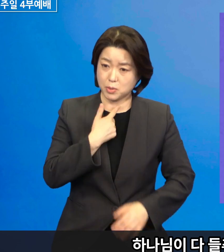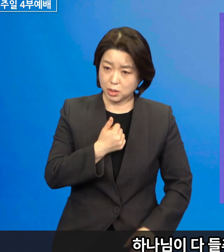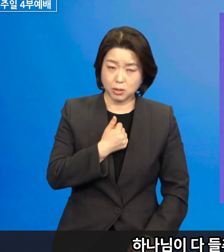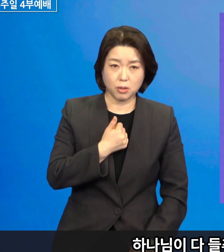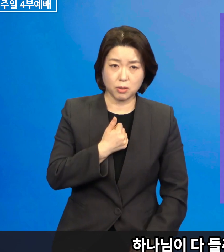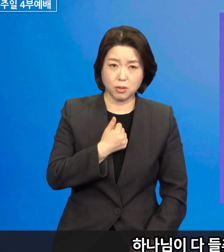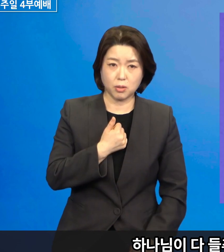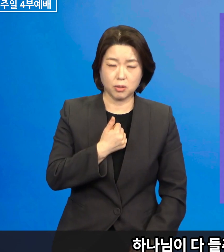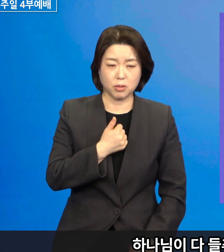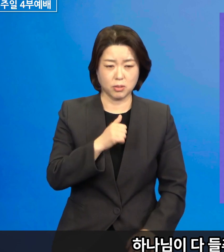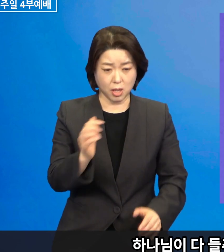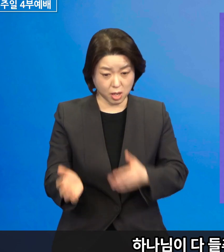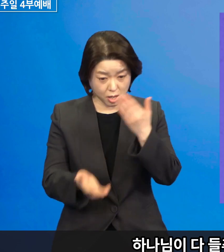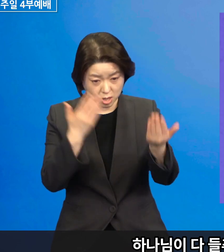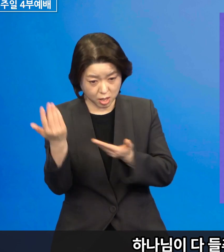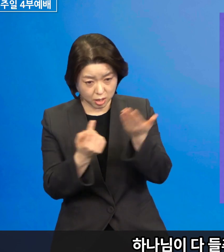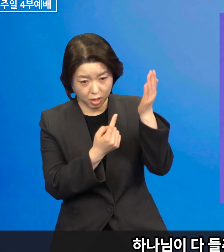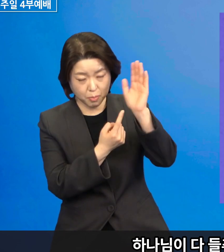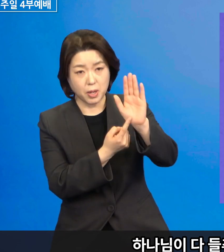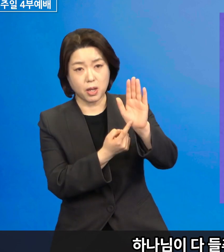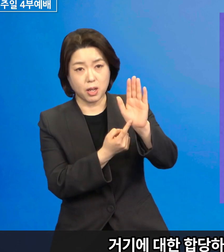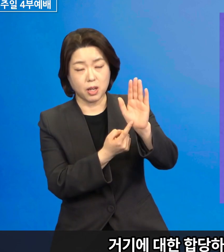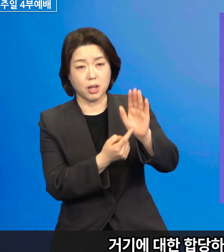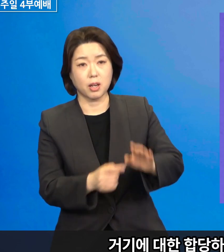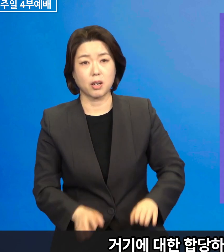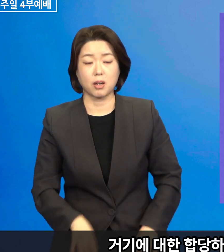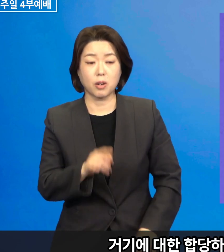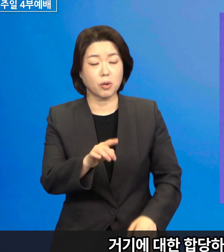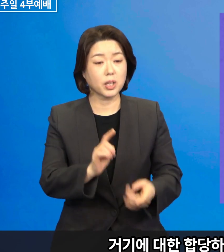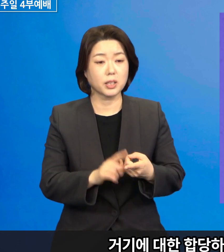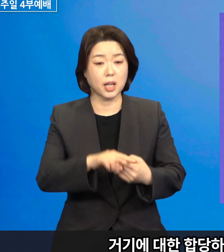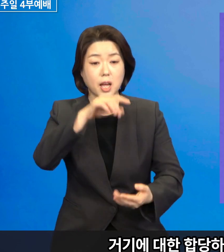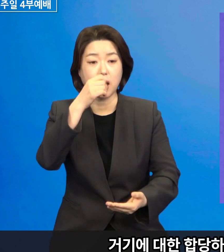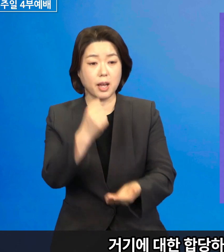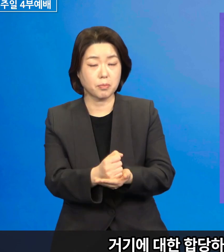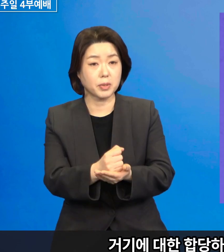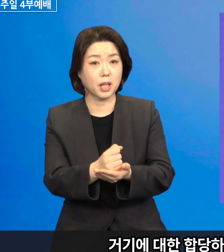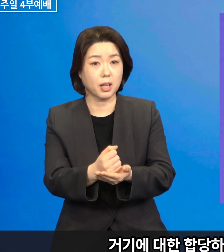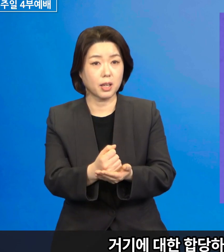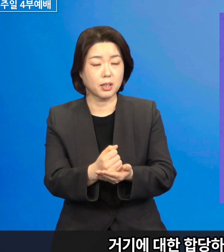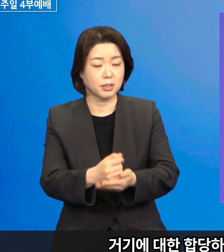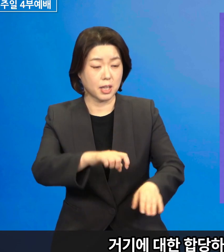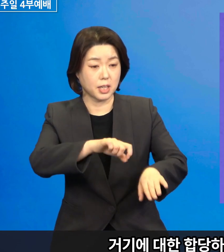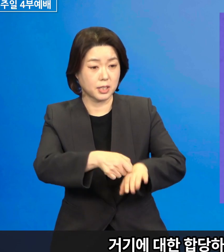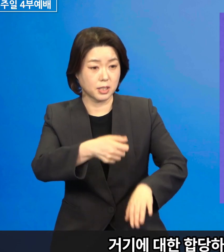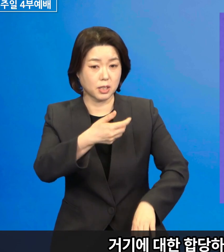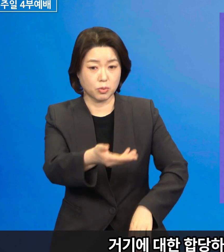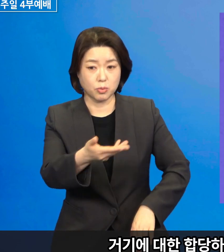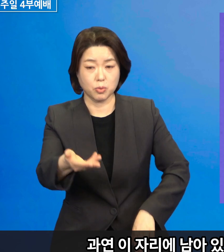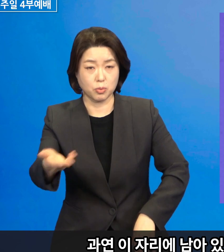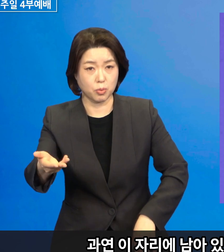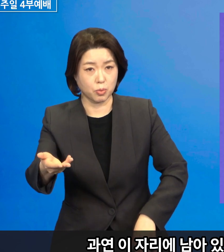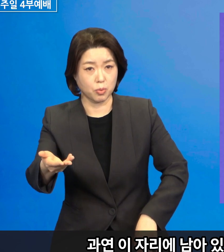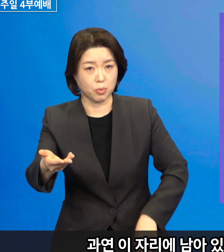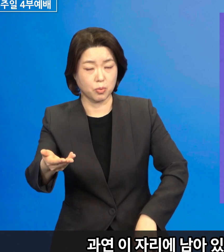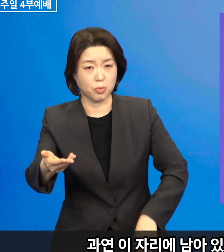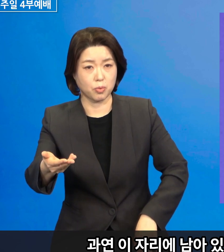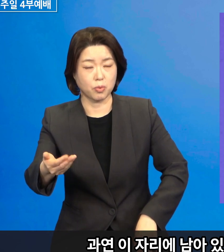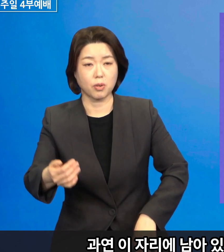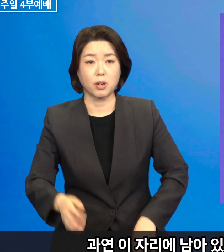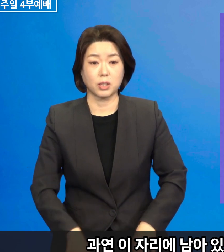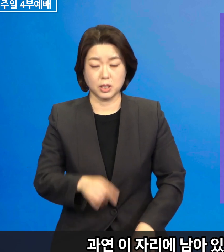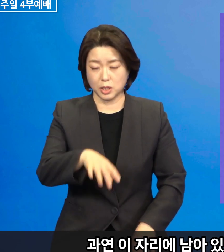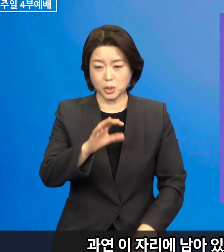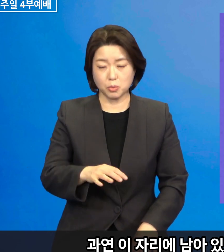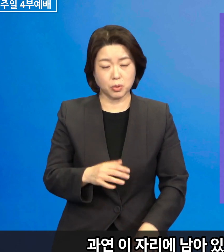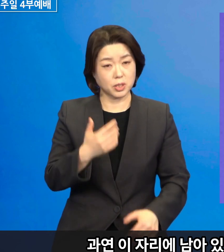하나님이 다 들추시고 드러내시고 거기에 대한 합당하게 다 징계를 하신다면 과연 이 자리에